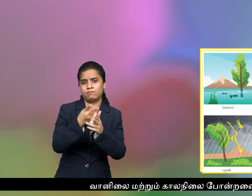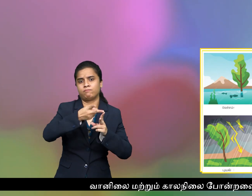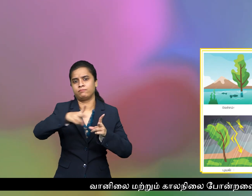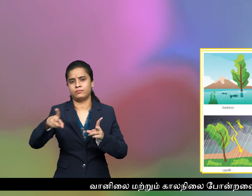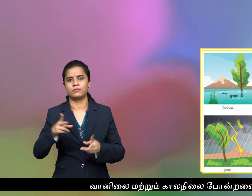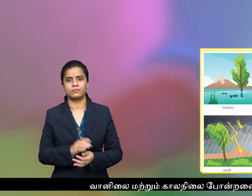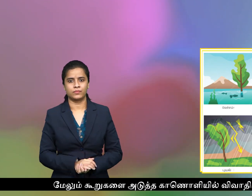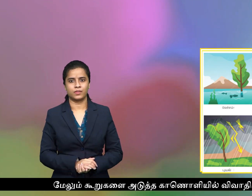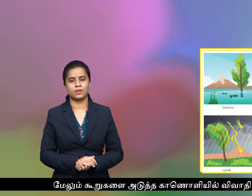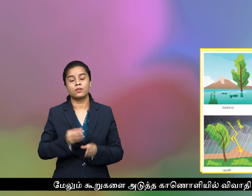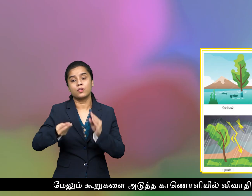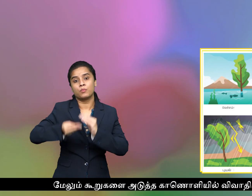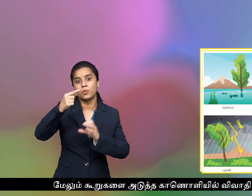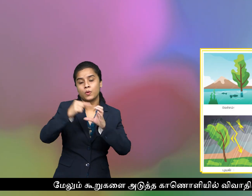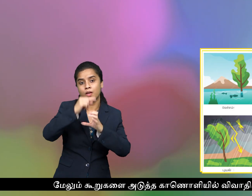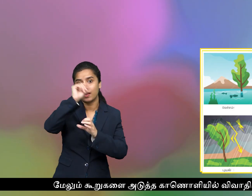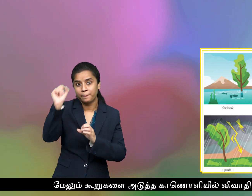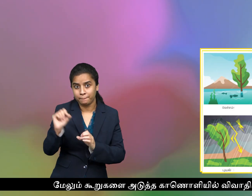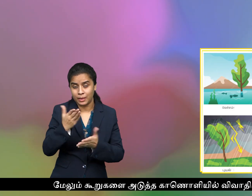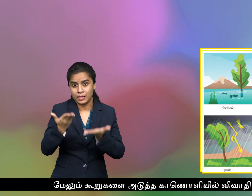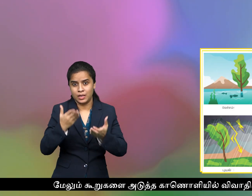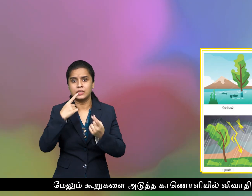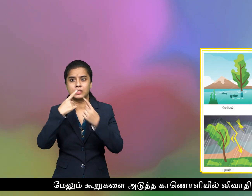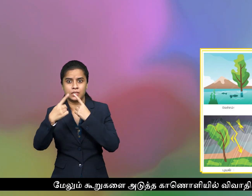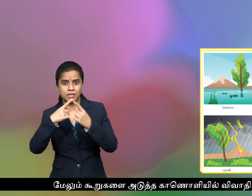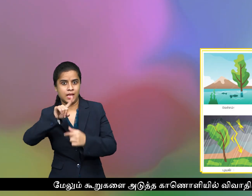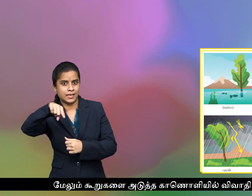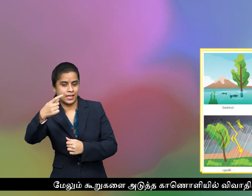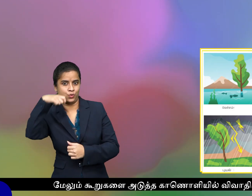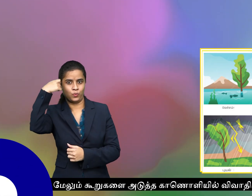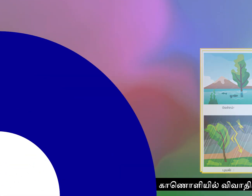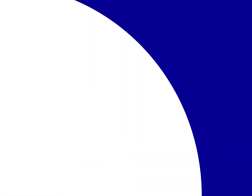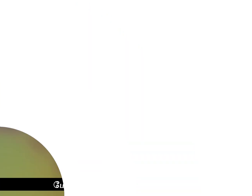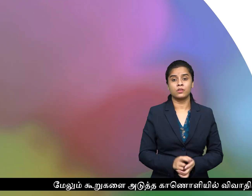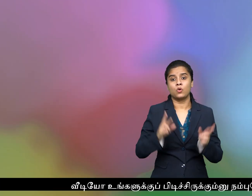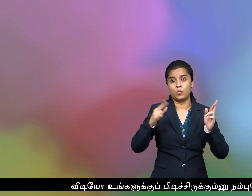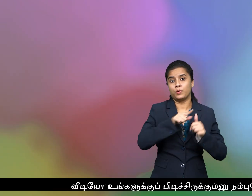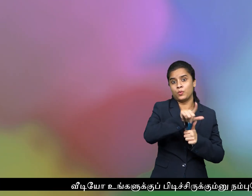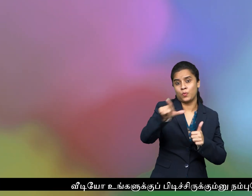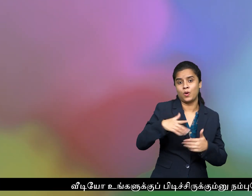மேலும் கூறுகளை அடுத்த காணொளியில் விவாதிப்போம்.